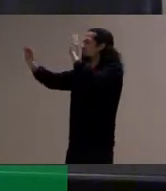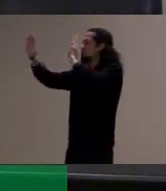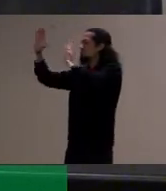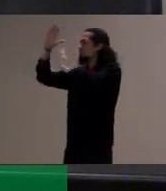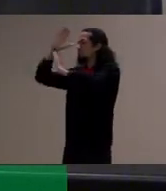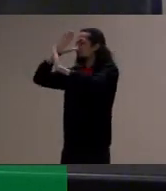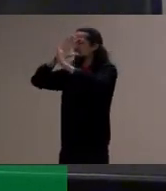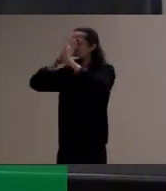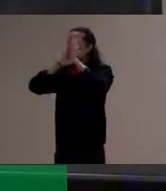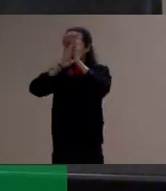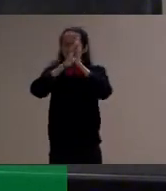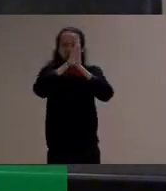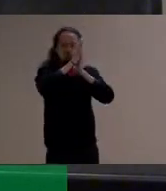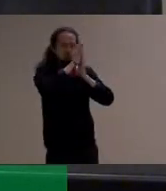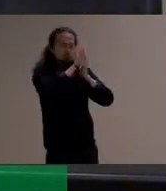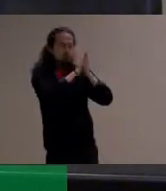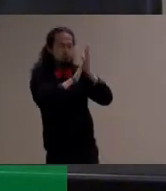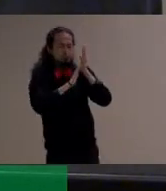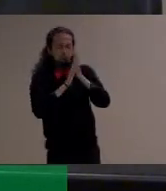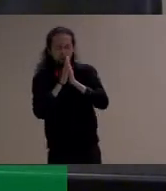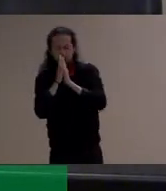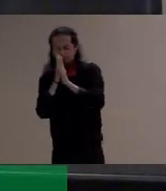E aí